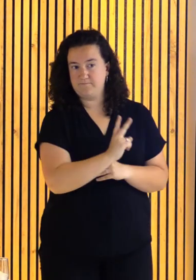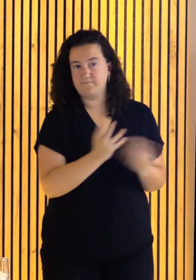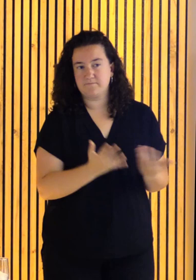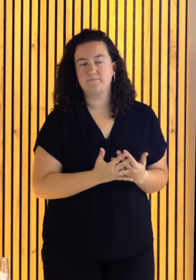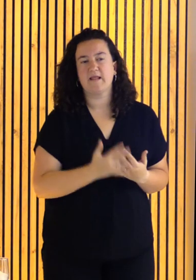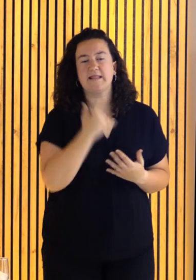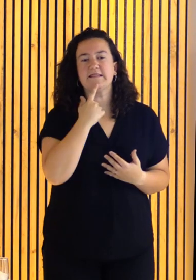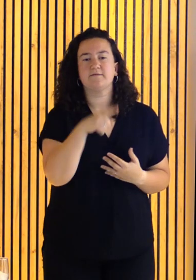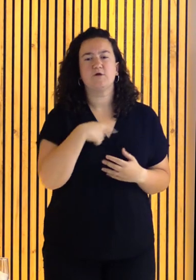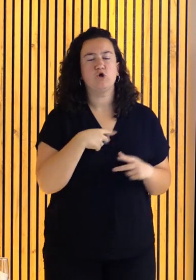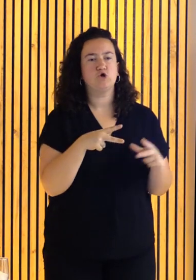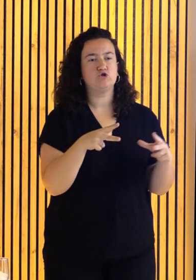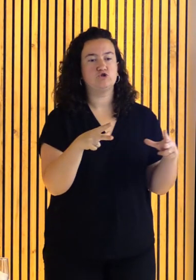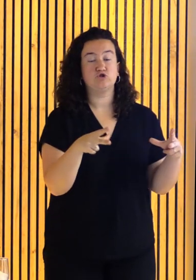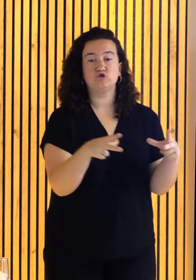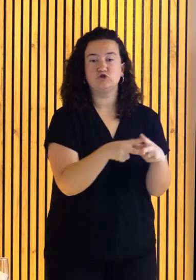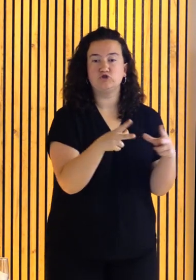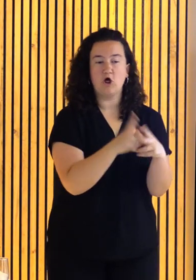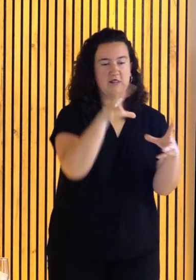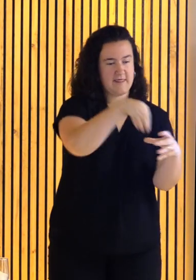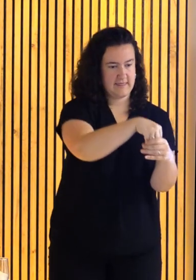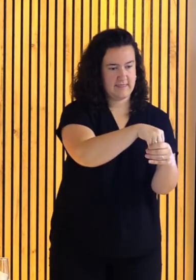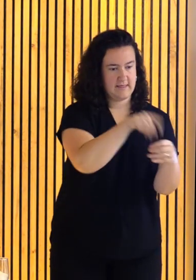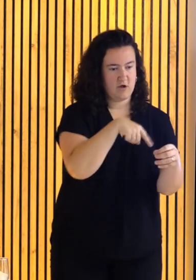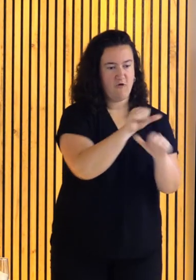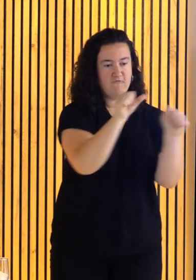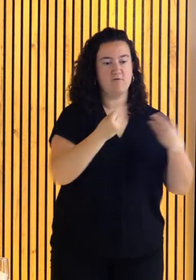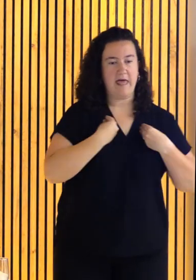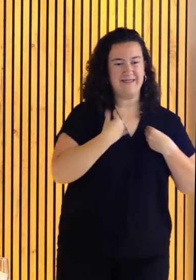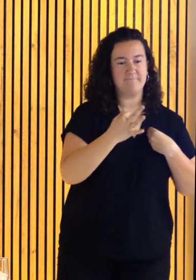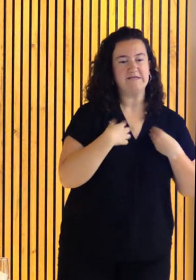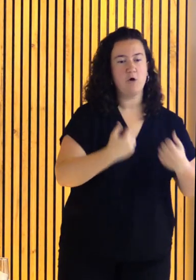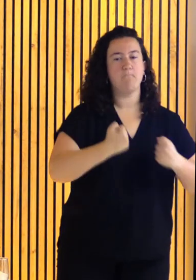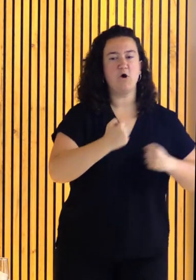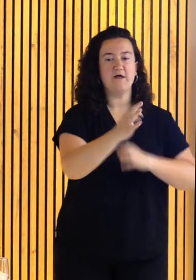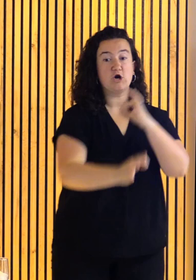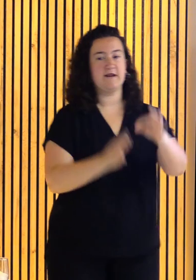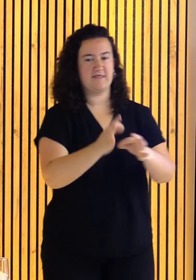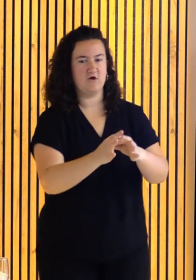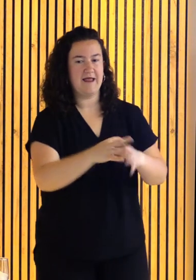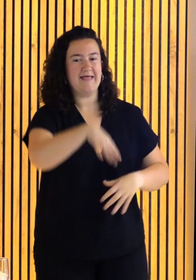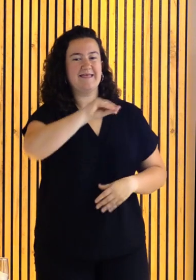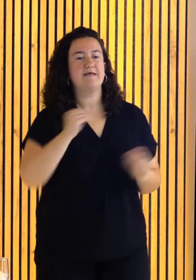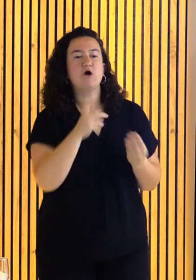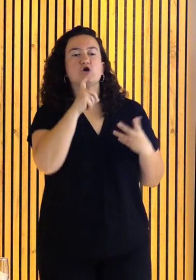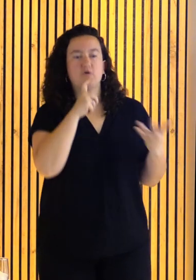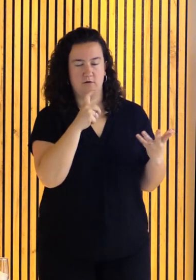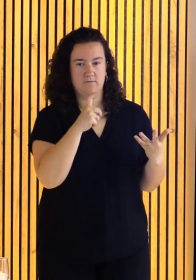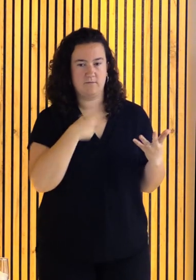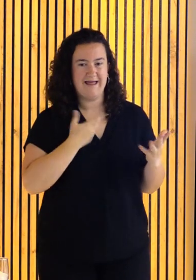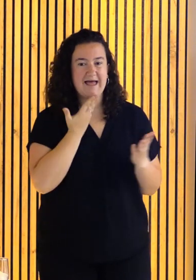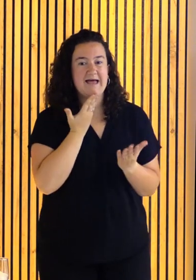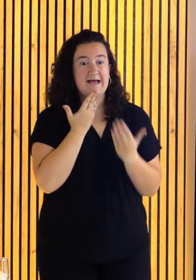gizarte bateko pertsonen bizimodua eta boteren antolaketa hobeto ulertzen da, ez gizartea zatitzen duen ardatz bakar baten